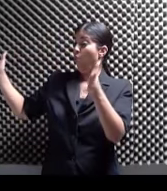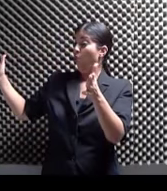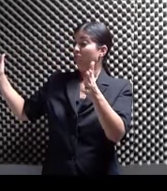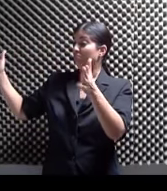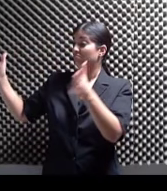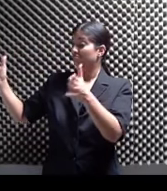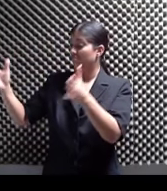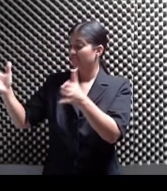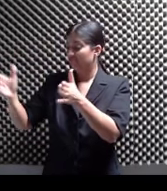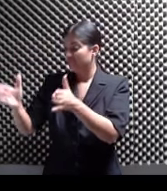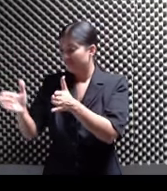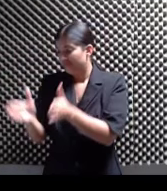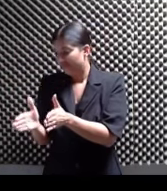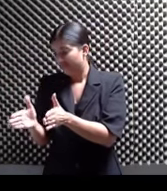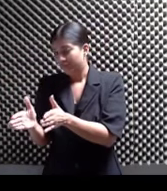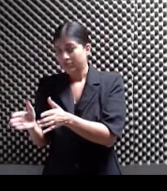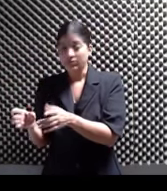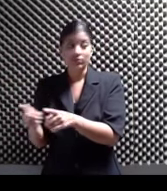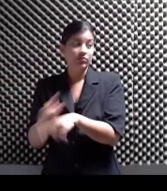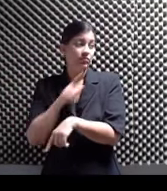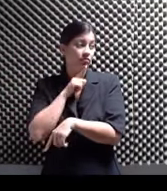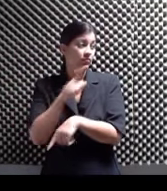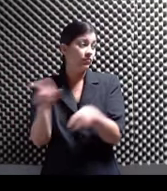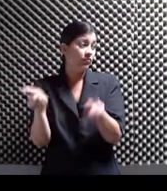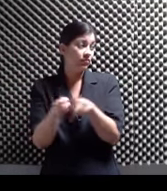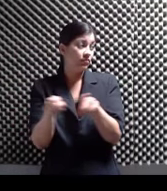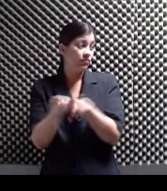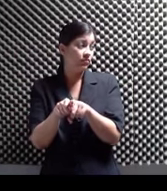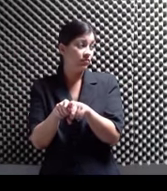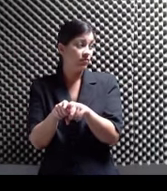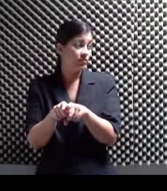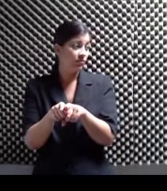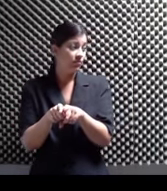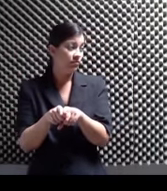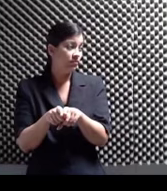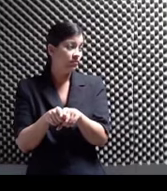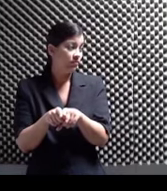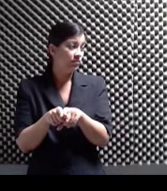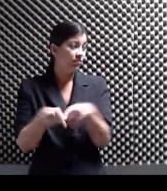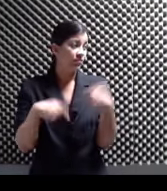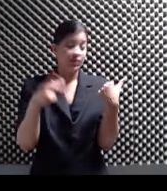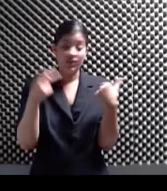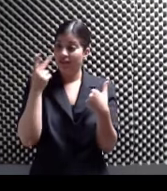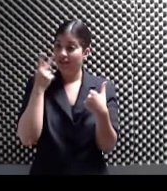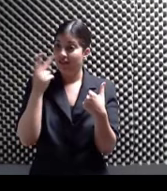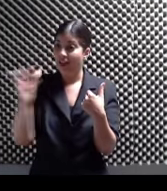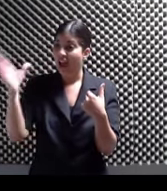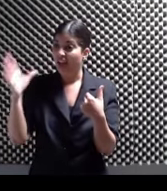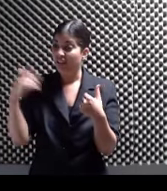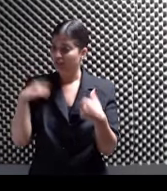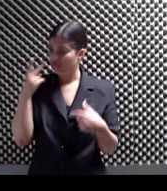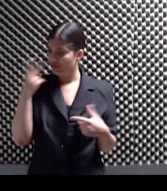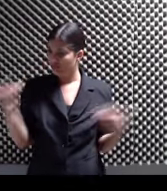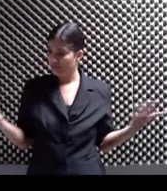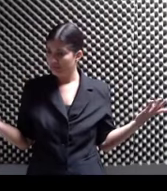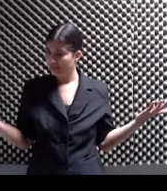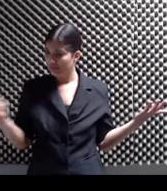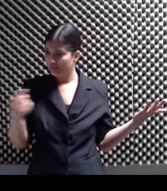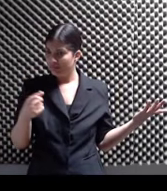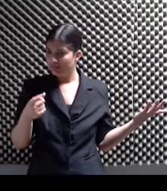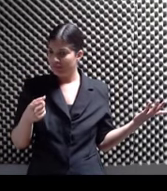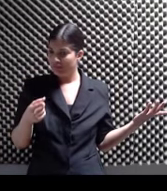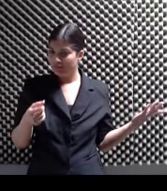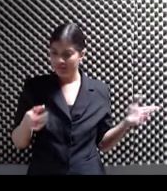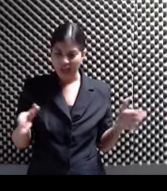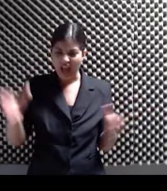se me hizo quizás un poco más pequeña. Y a diferencia también, recordar un charco así como que pequeño y de repente llega el día, que no existe. Esto es bien